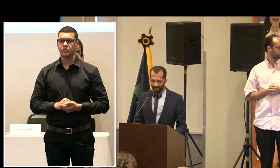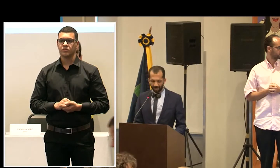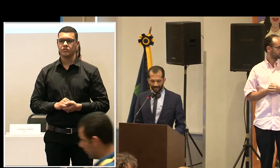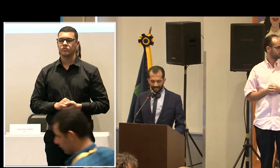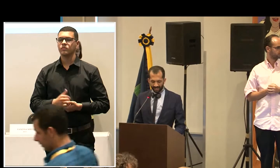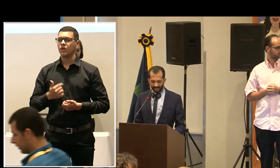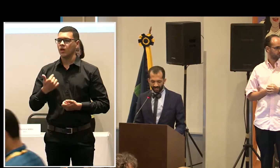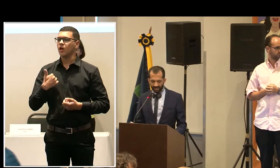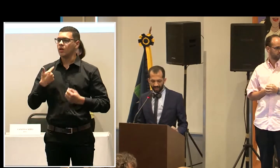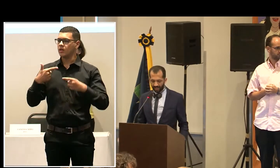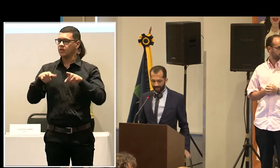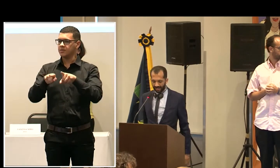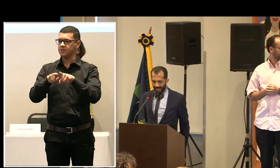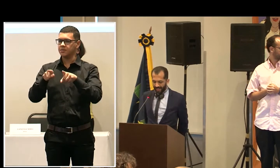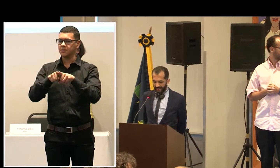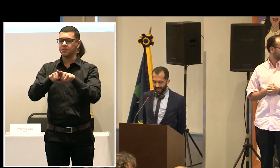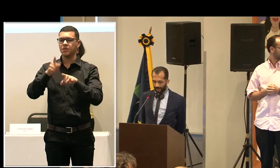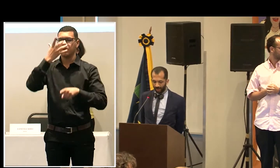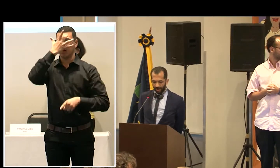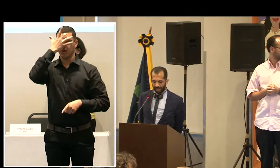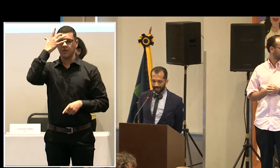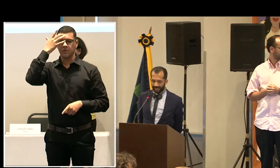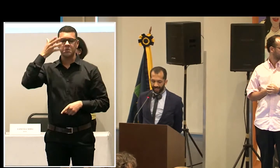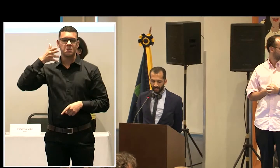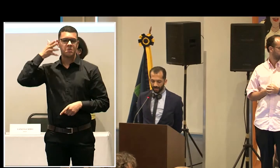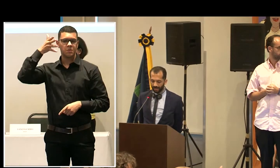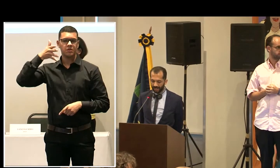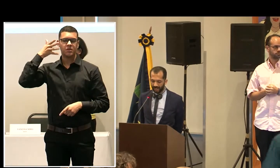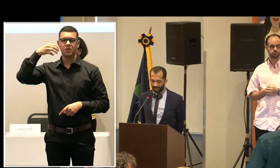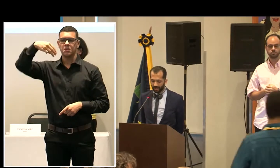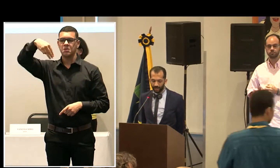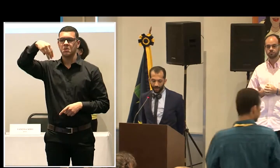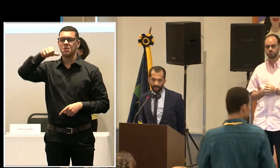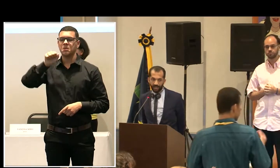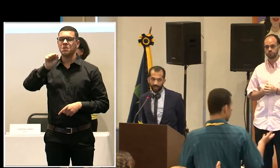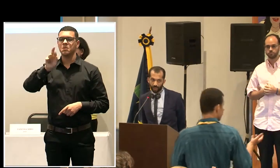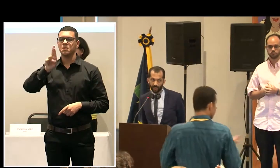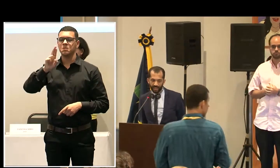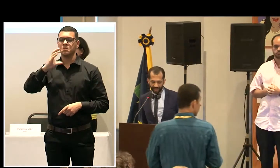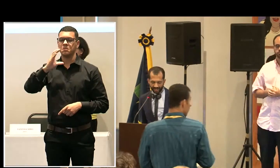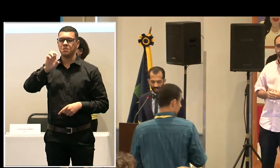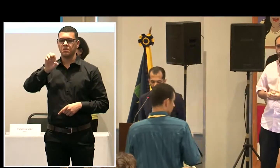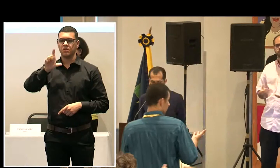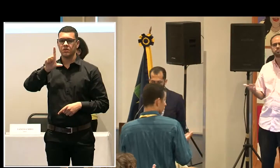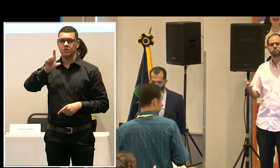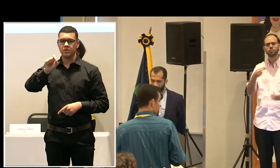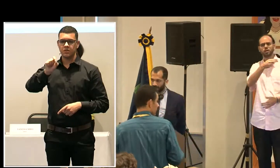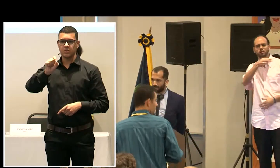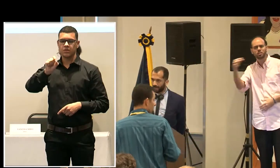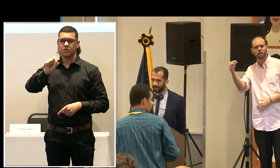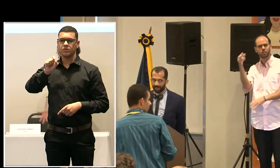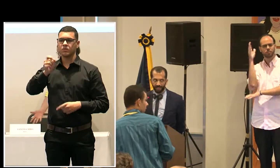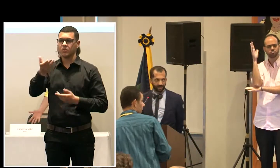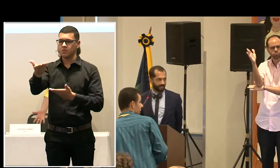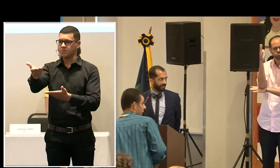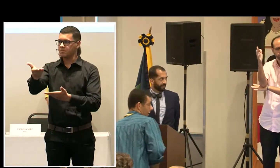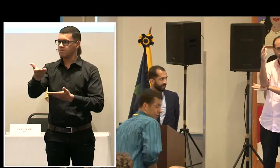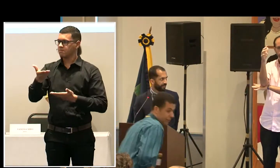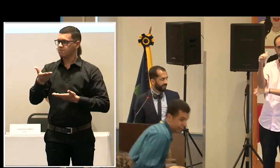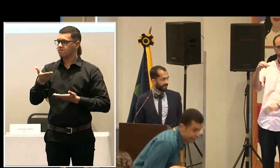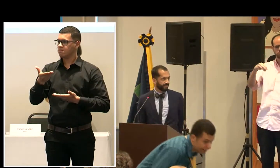e os palestrantes Senhor Marcelo Gustavo Quiroga Soria Galvarro, Bolívia,